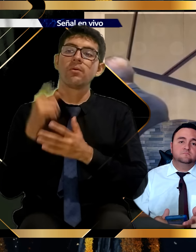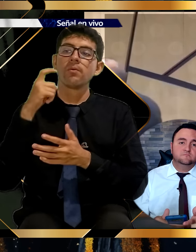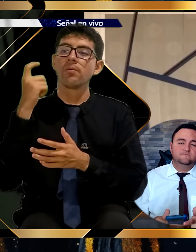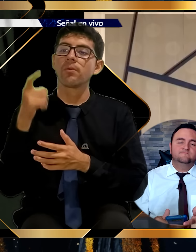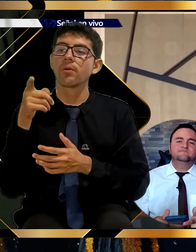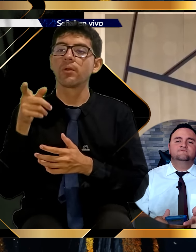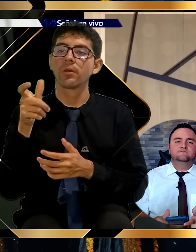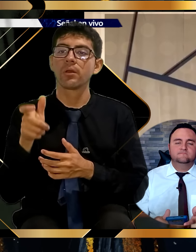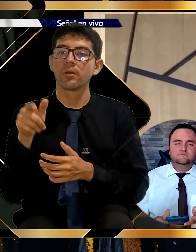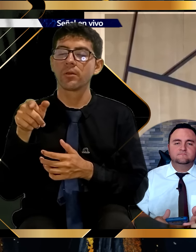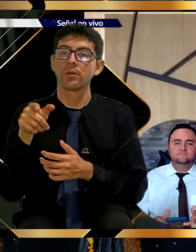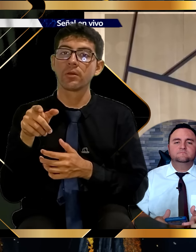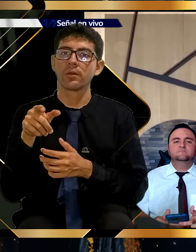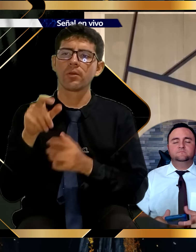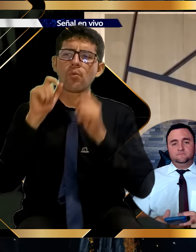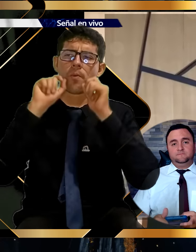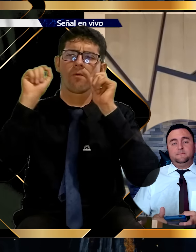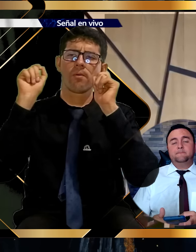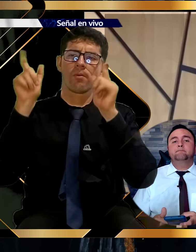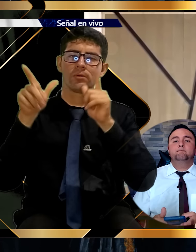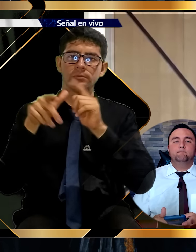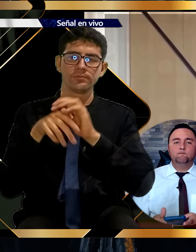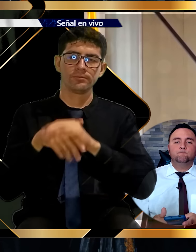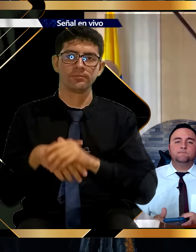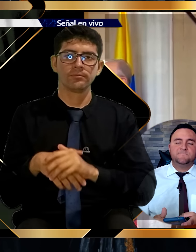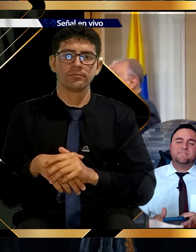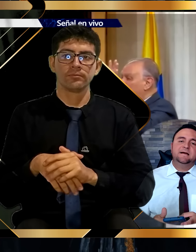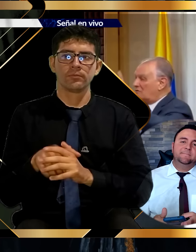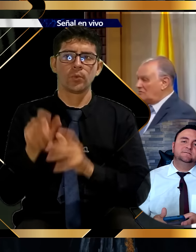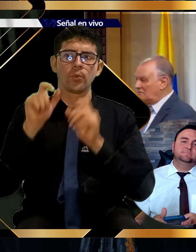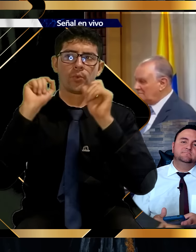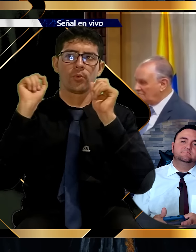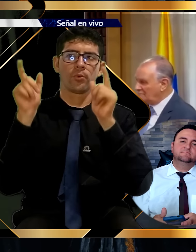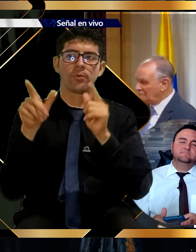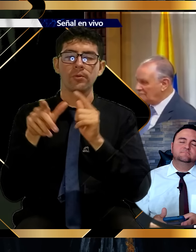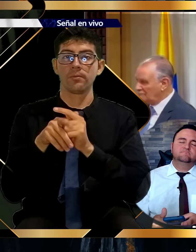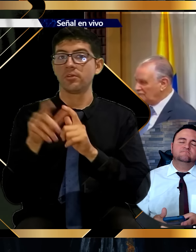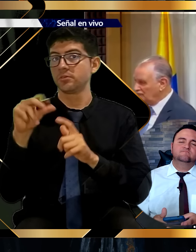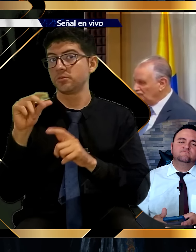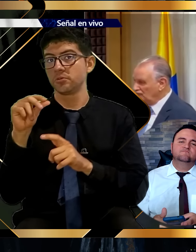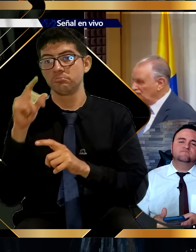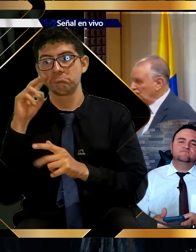son verdaderos, sino los famosos. Si no es famoso, ni le canta en el coro.